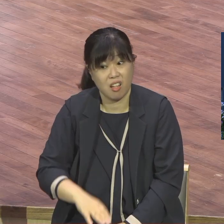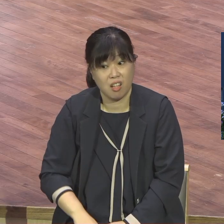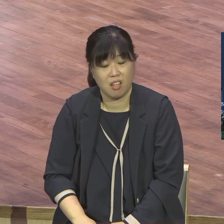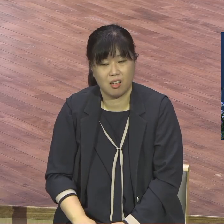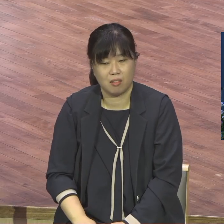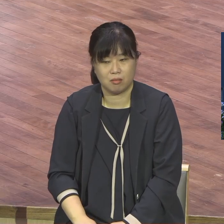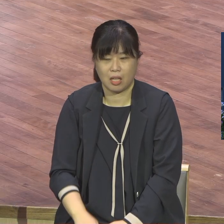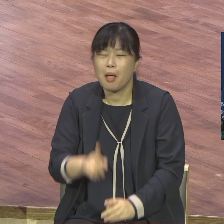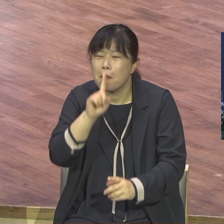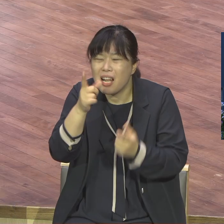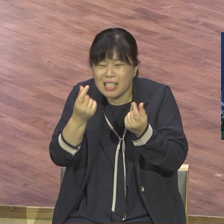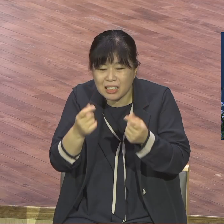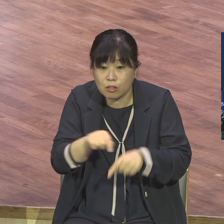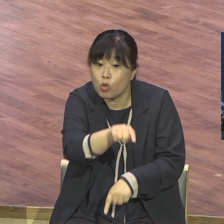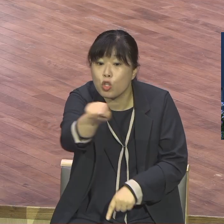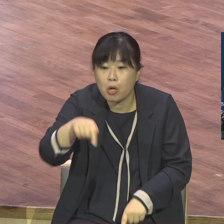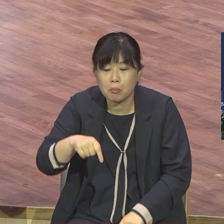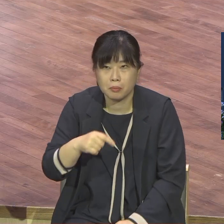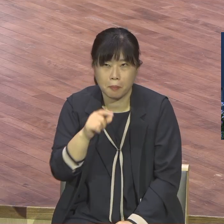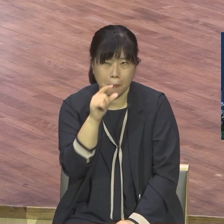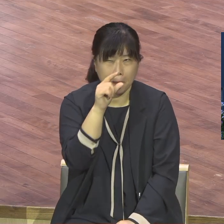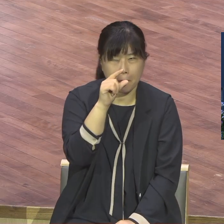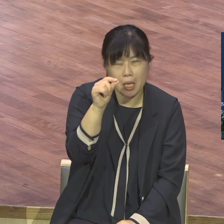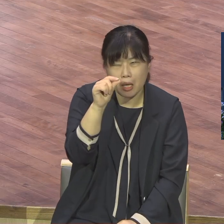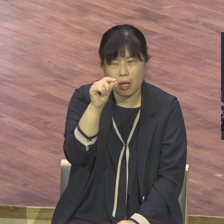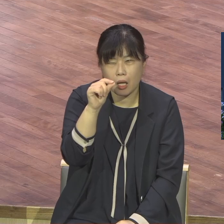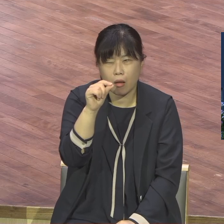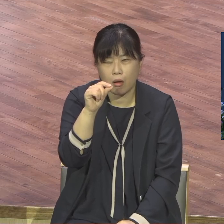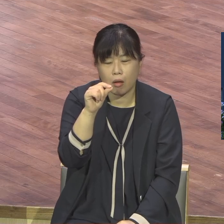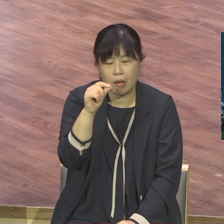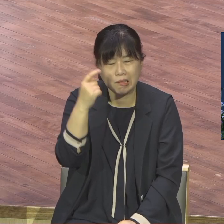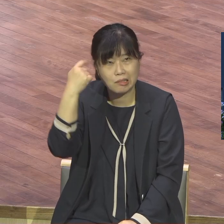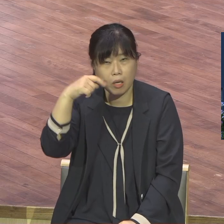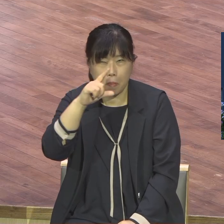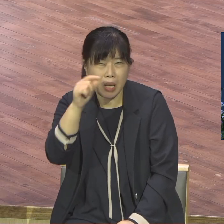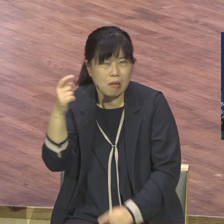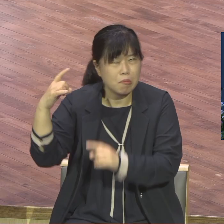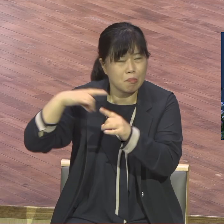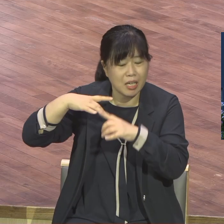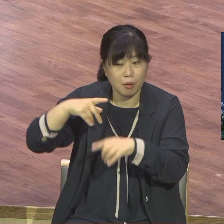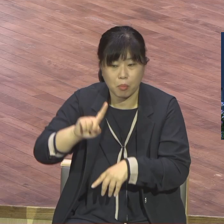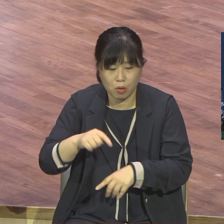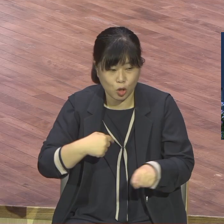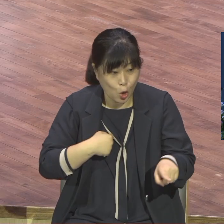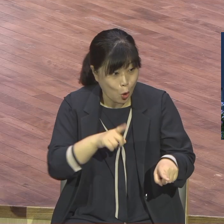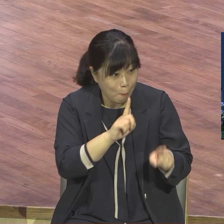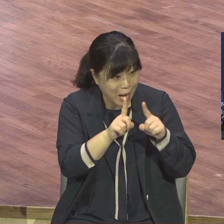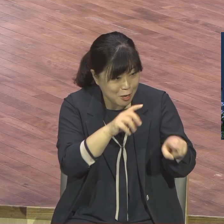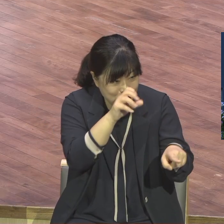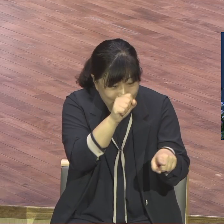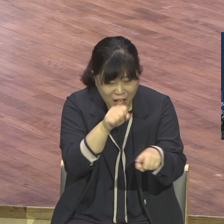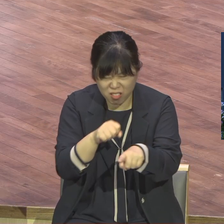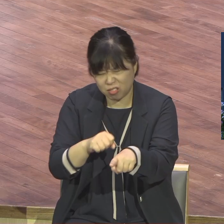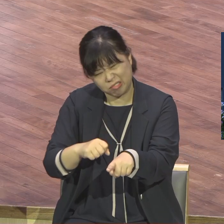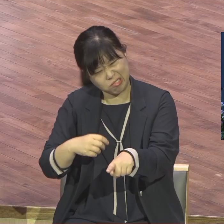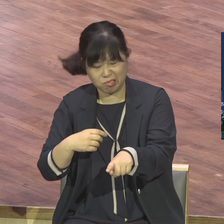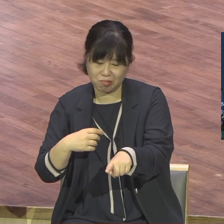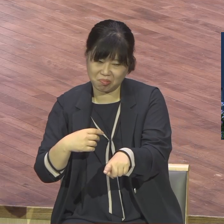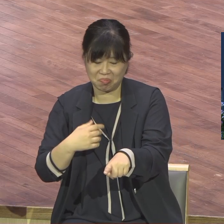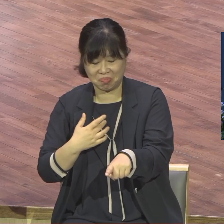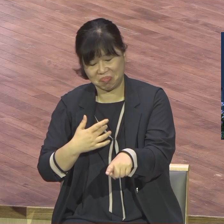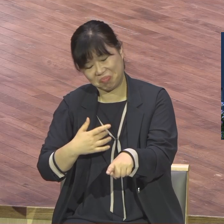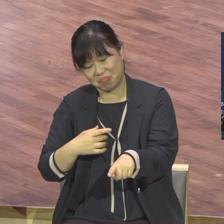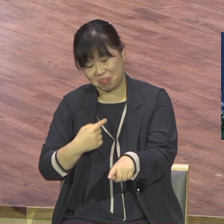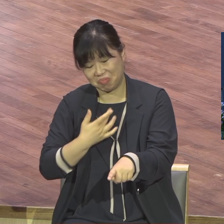여러분은 어떤 소리에 민감하십니까? 무슨 말에 좋아하고 싫어하십니까? 주로 어떤 소리를